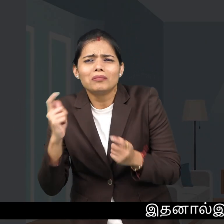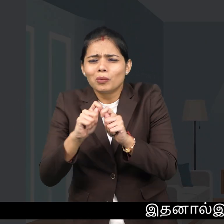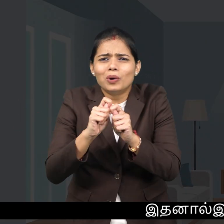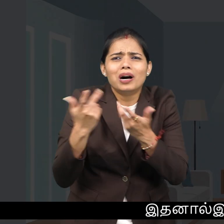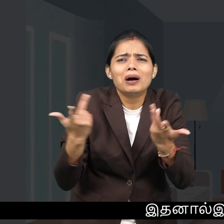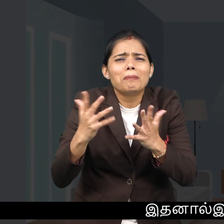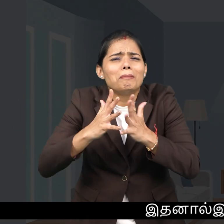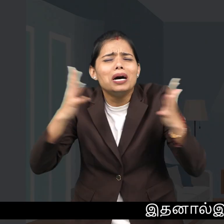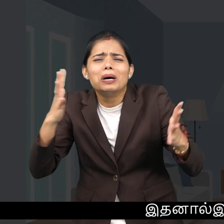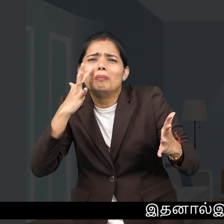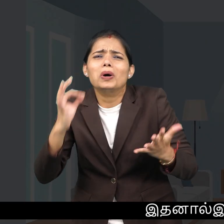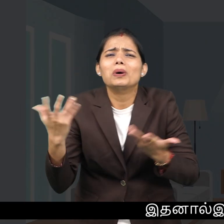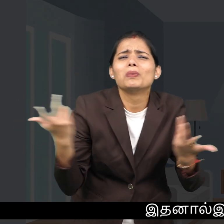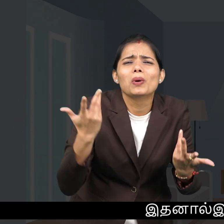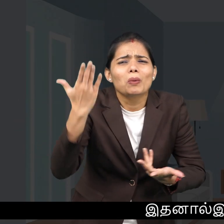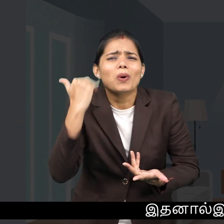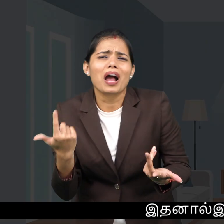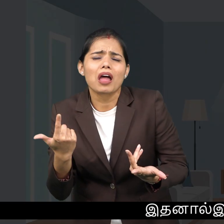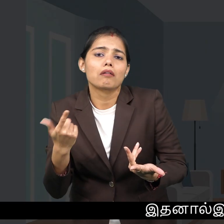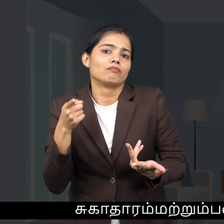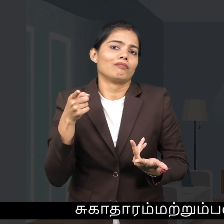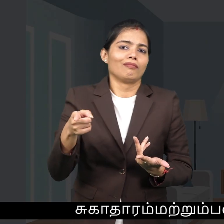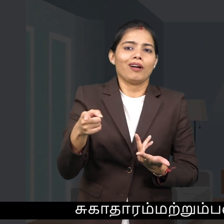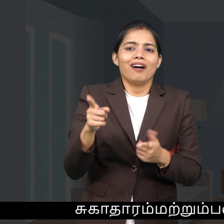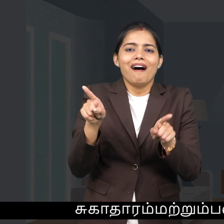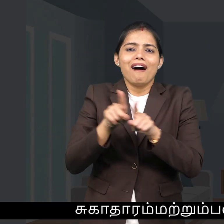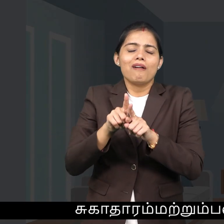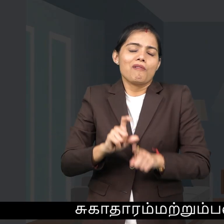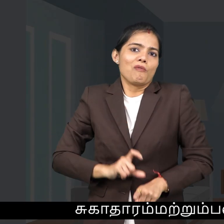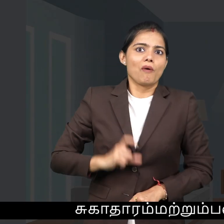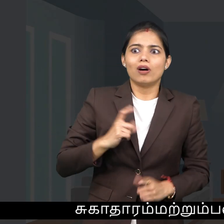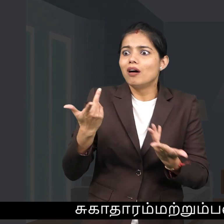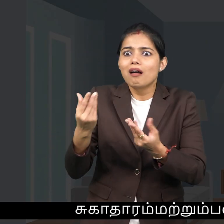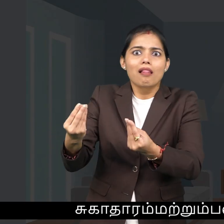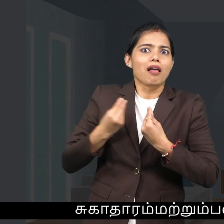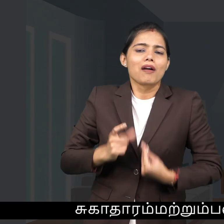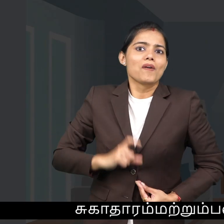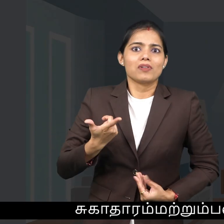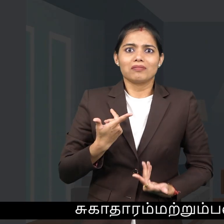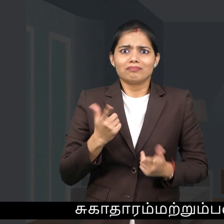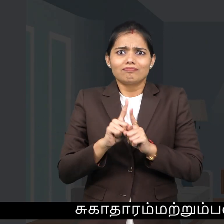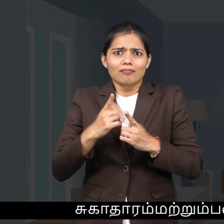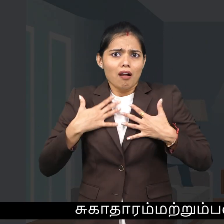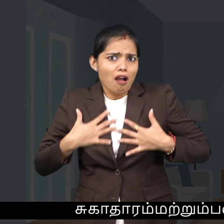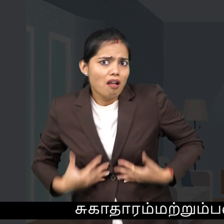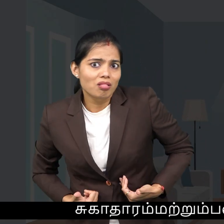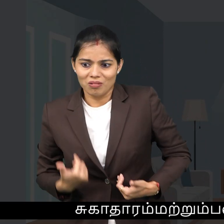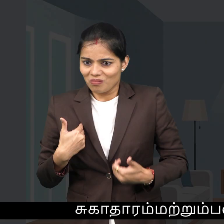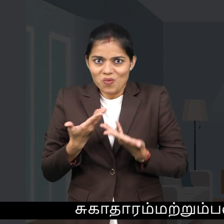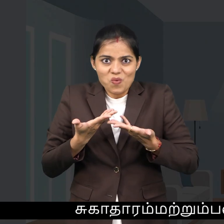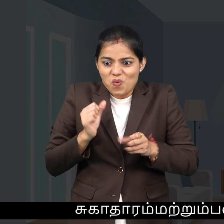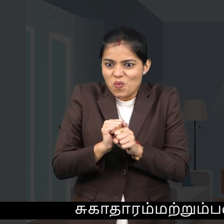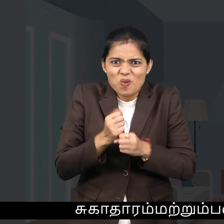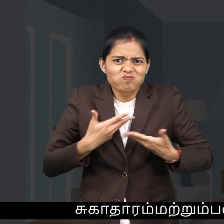இதனால் இந்த சேவைகள் நமது வசதி, சுகாதாரம் மற்றும் பணிக்காக மிகவும்